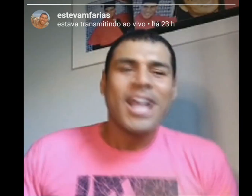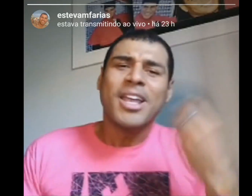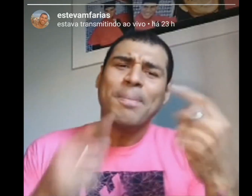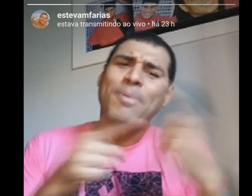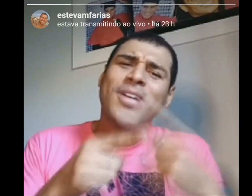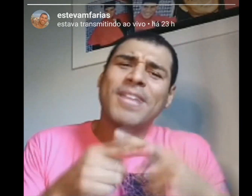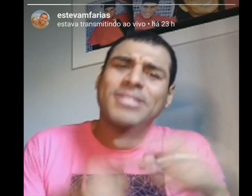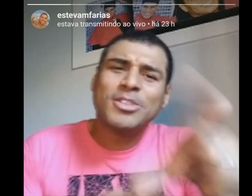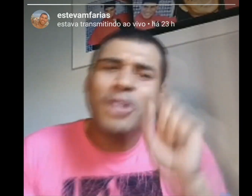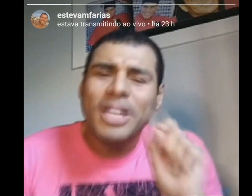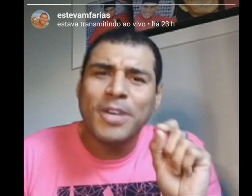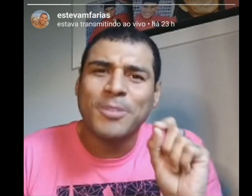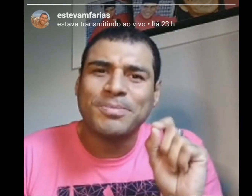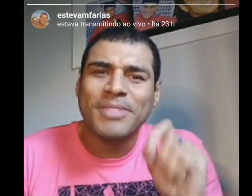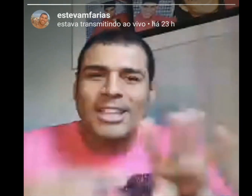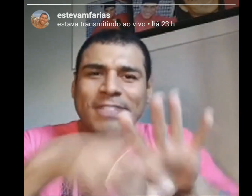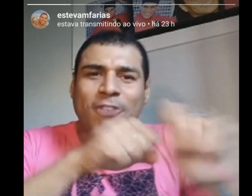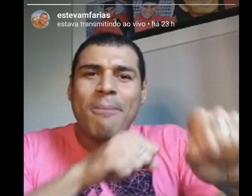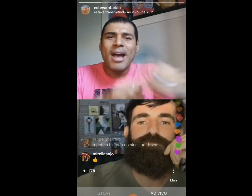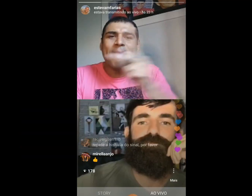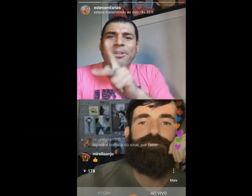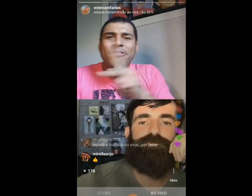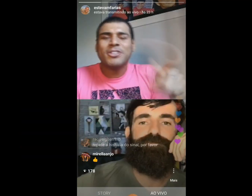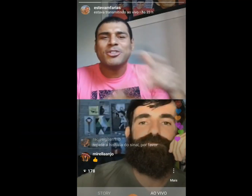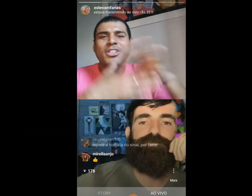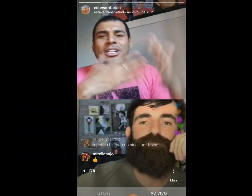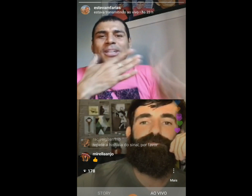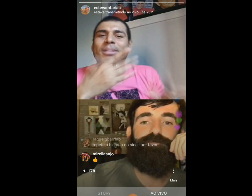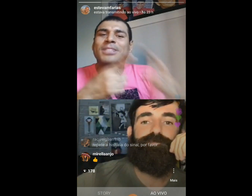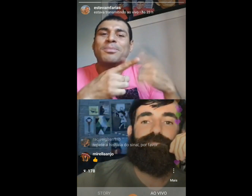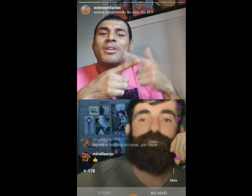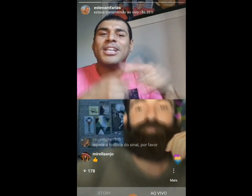Por que você escolheu se formar em professor de Libras? Por que escolheu?